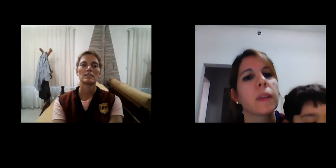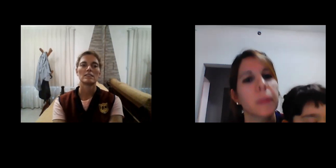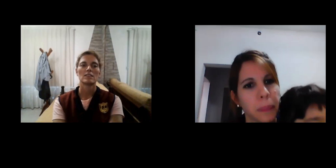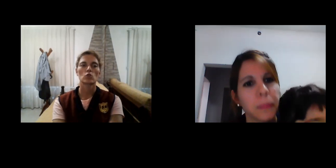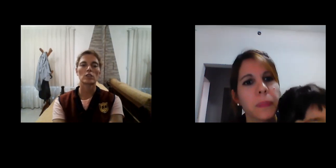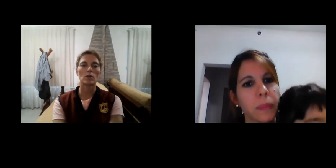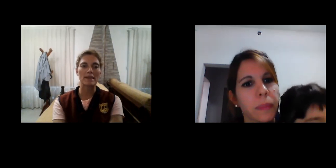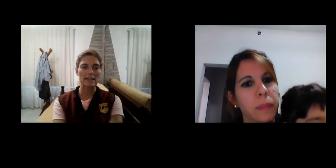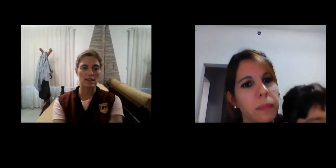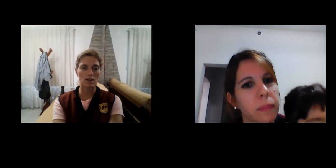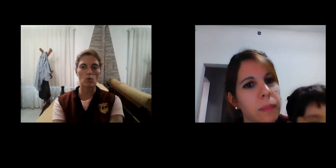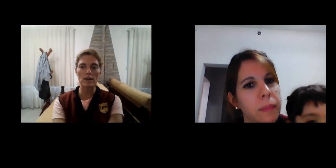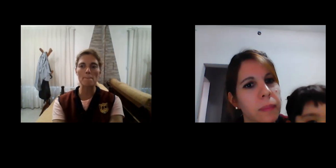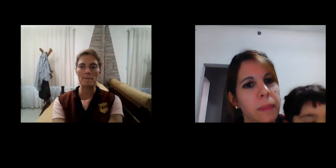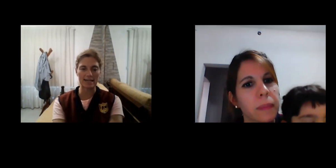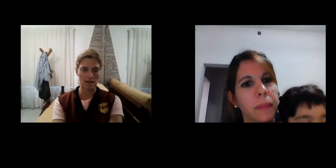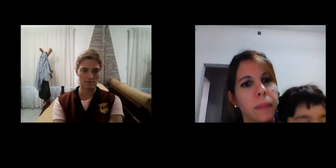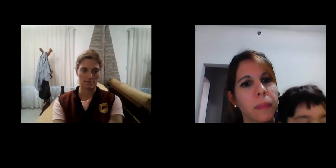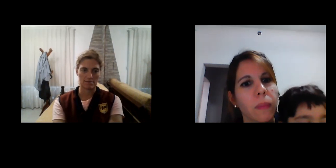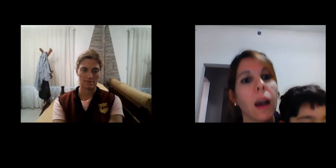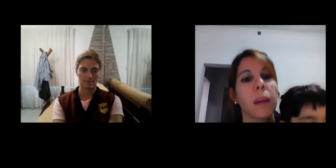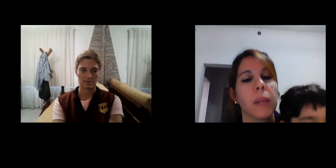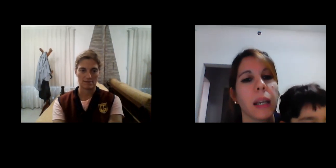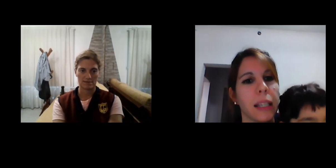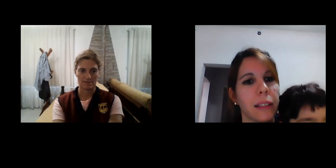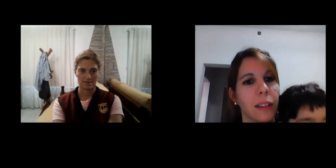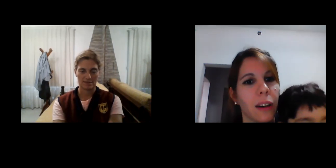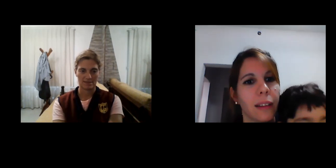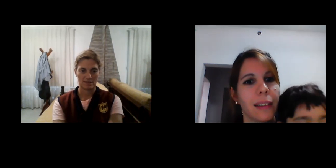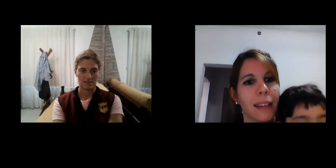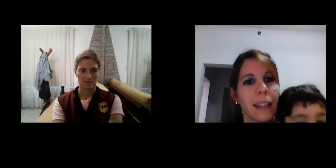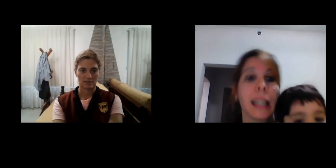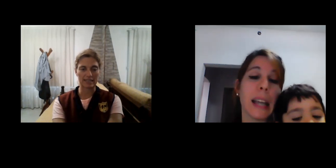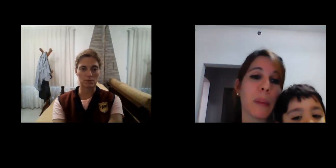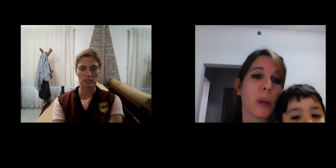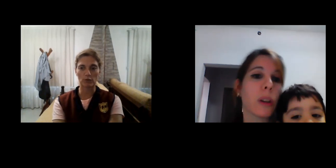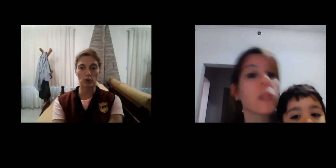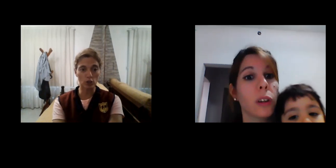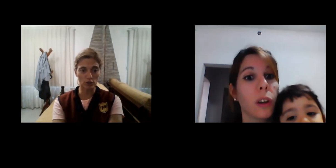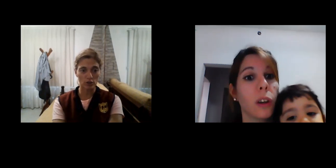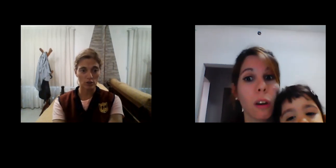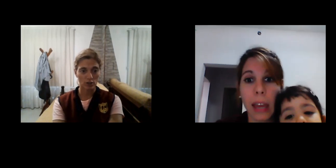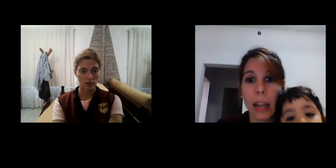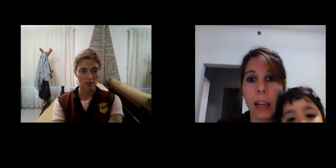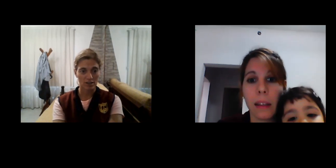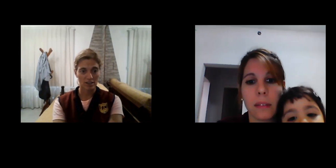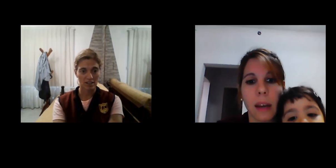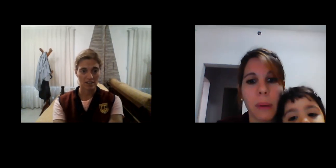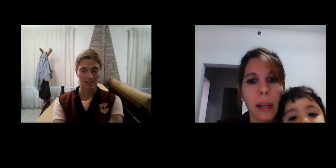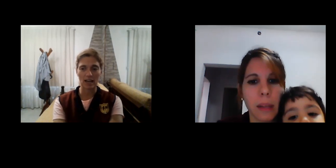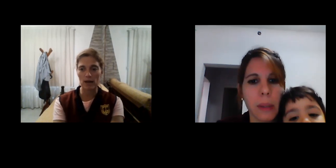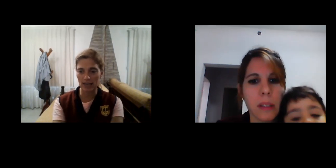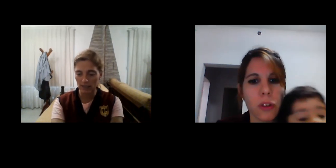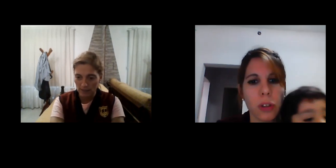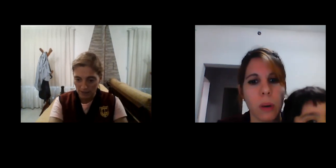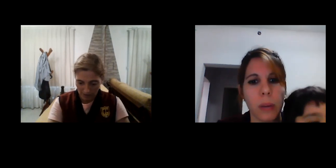gato? Yo tengo en mi casa una perra. Ay, mira qué lindo. Qué ¿Querés que linda, te muestre mejor. fotos? Dale.